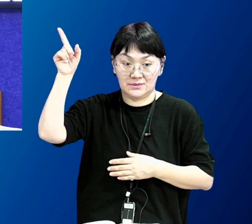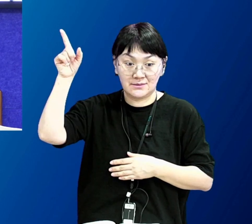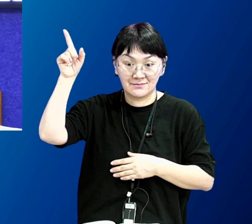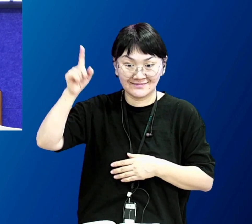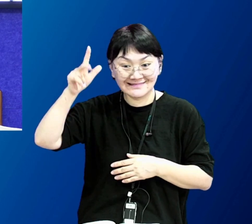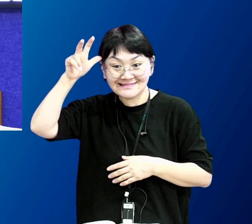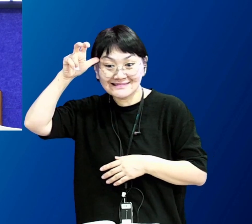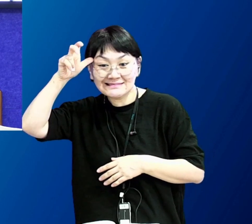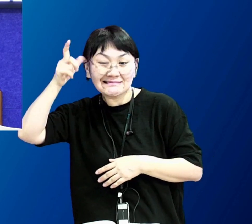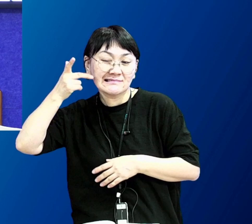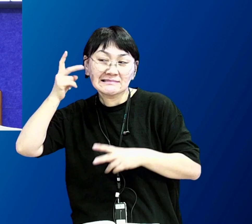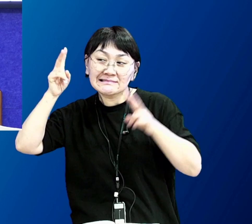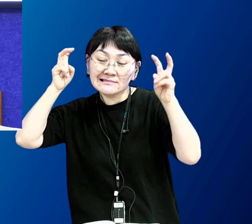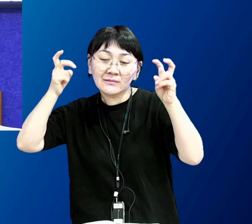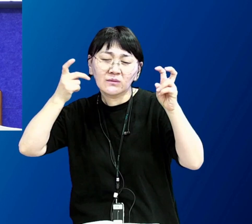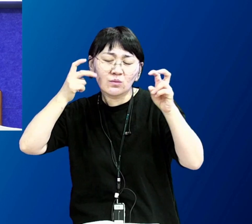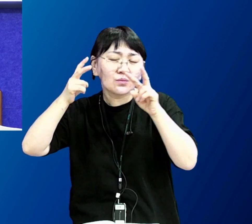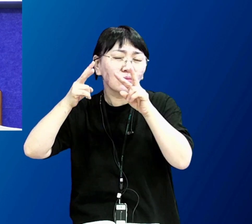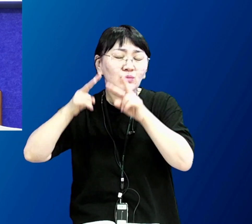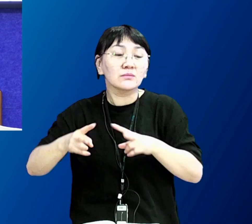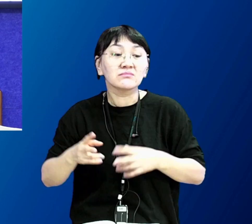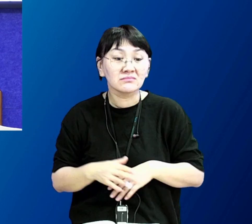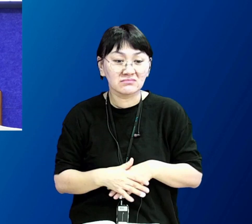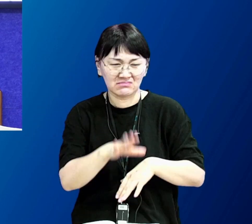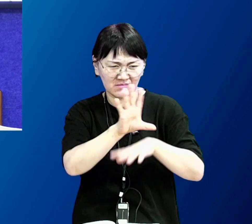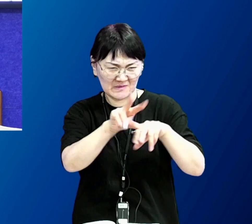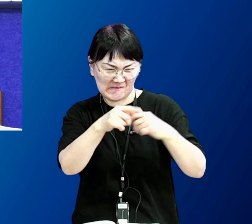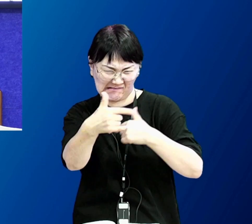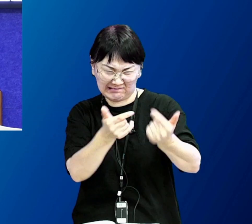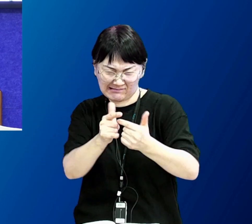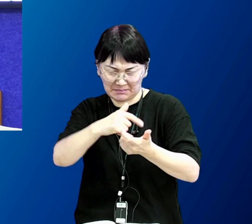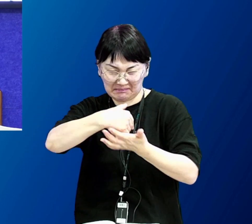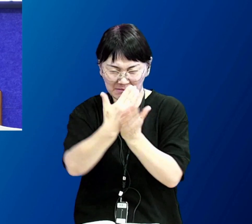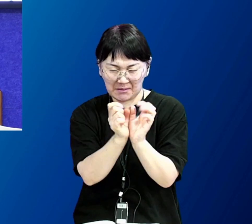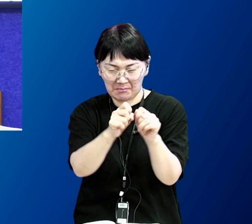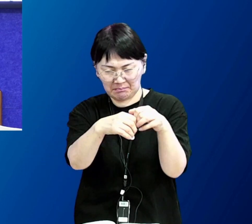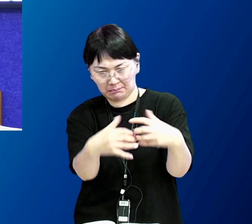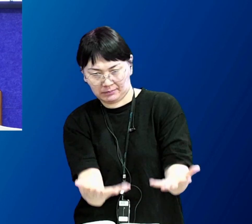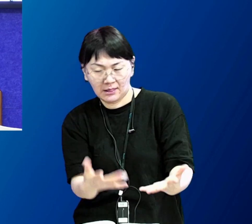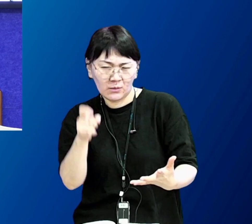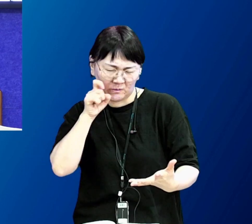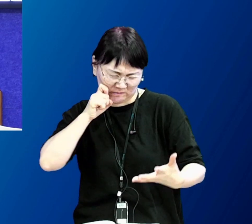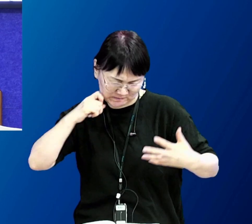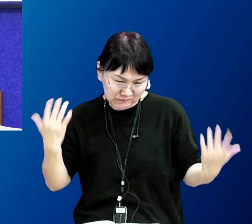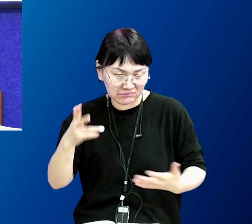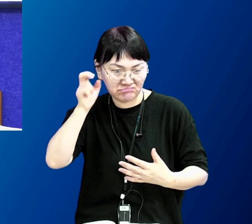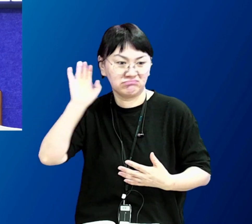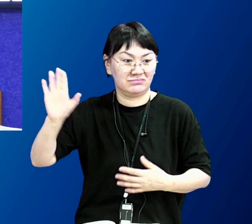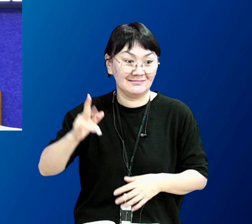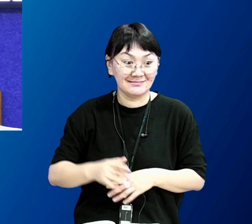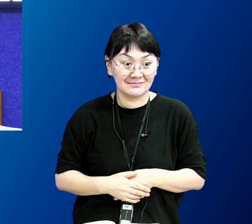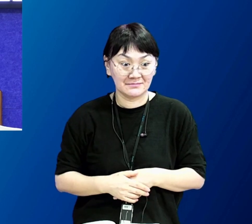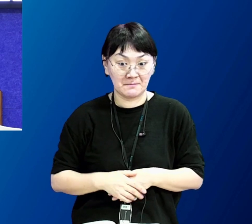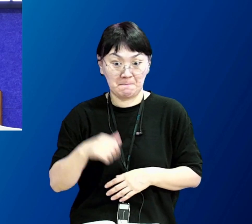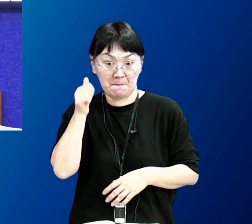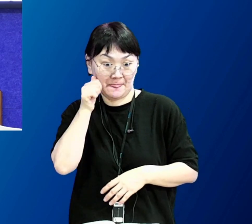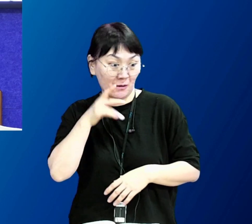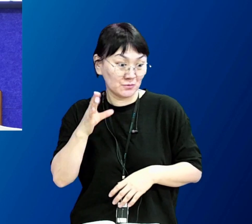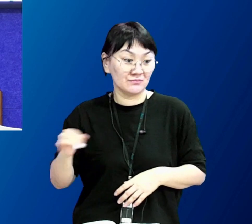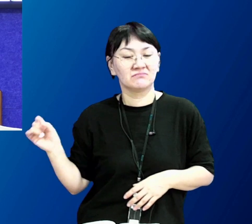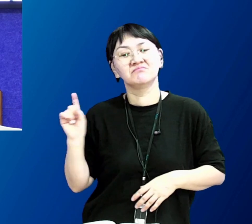Бузар сүнс үргэлжид яах вэ? Энэ чуулганыг нураахыг хүсдэг. тэгэнгээдгүү аханд үсийн дотор орж